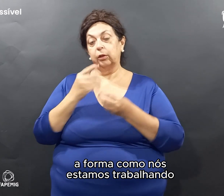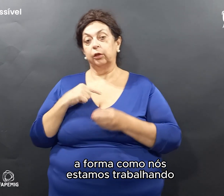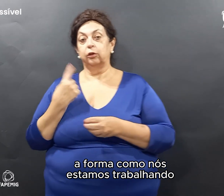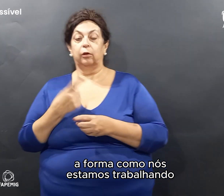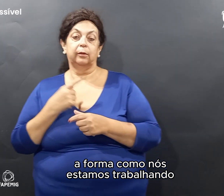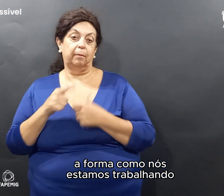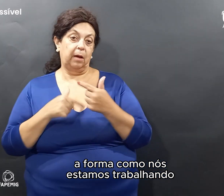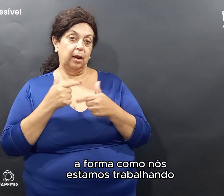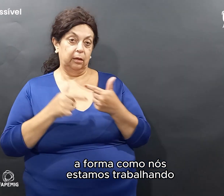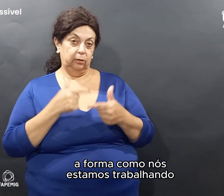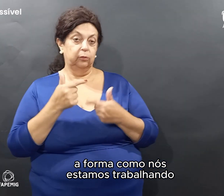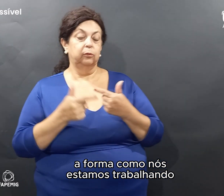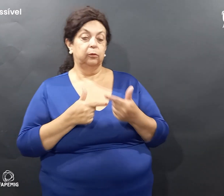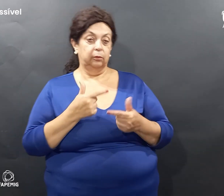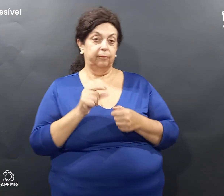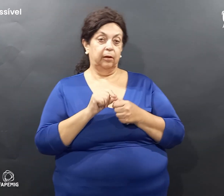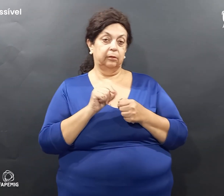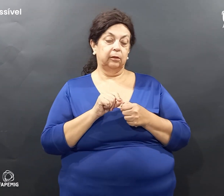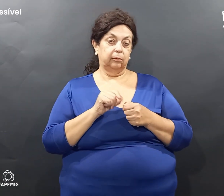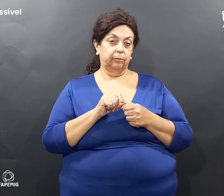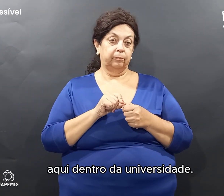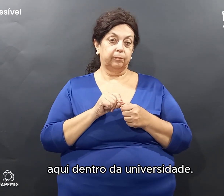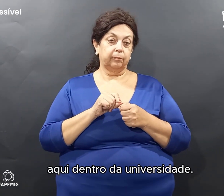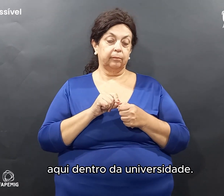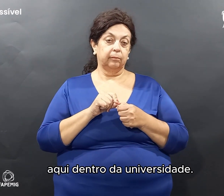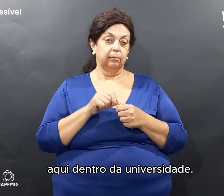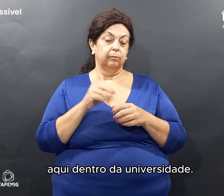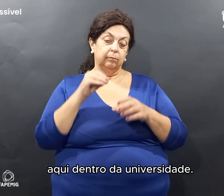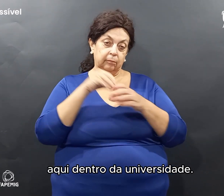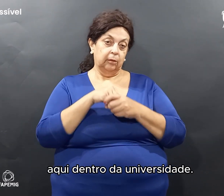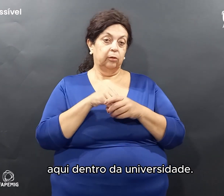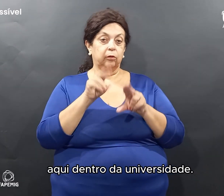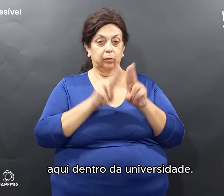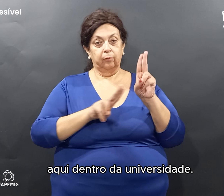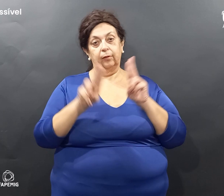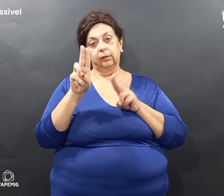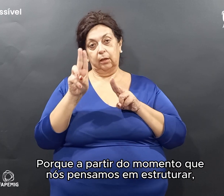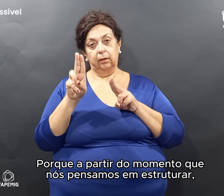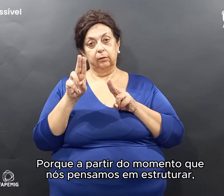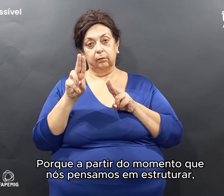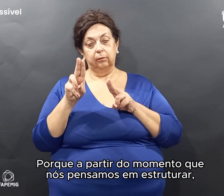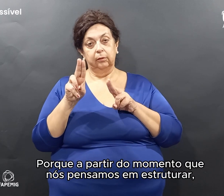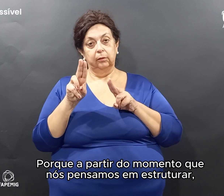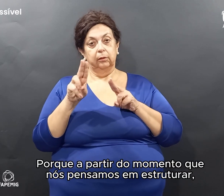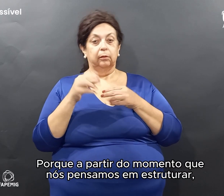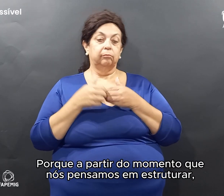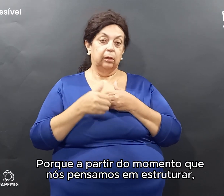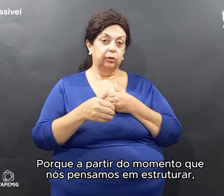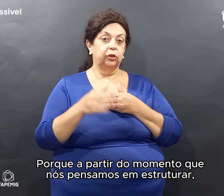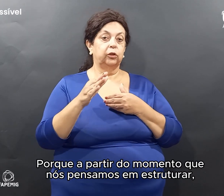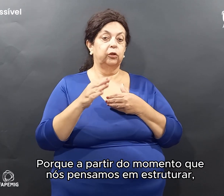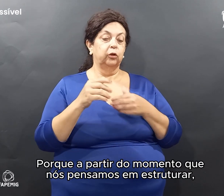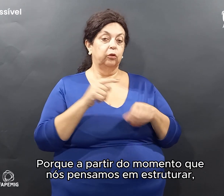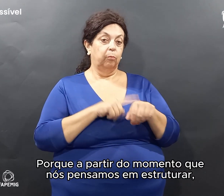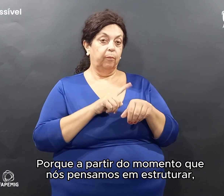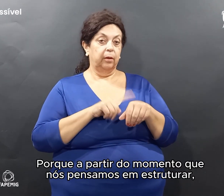estamos trabalhando, né, aqui dentro da universidade. Porque a partir do momento que nós pensamos